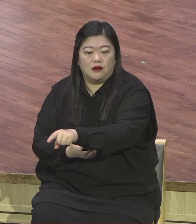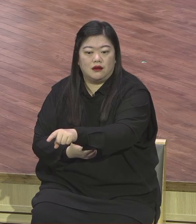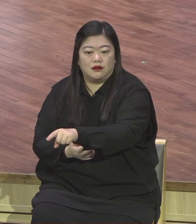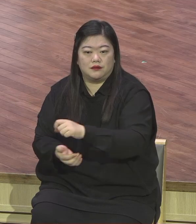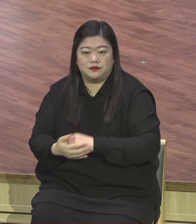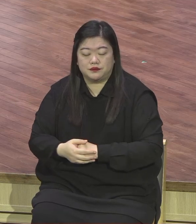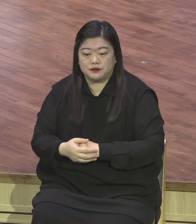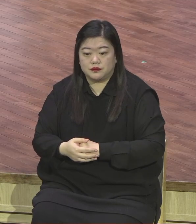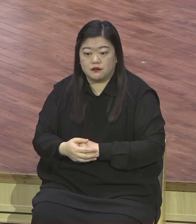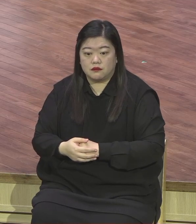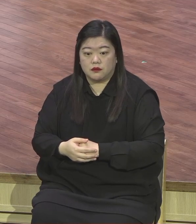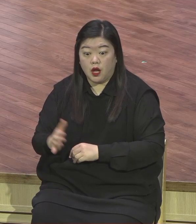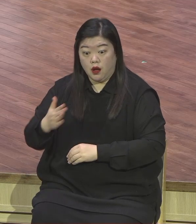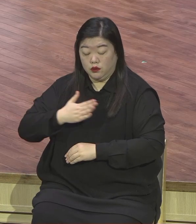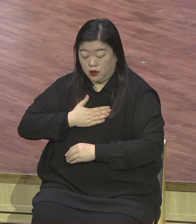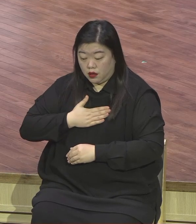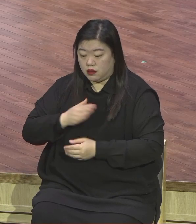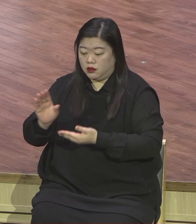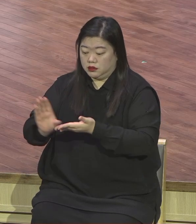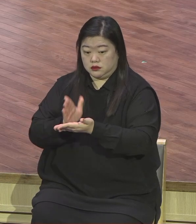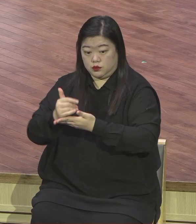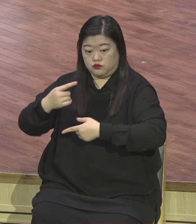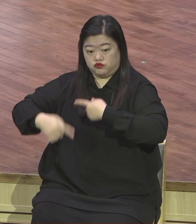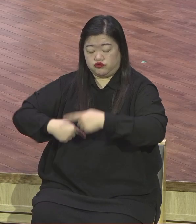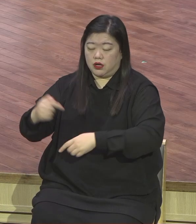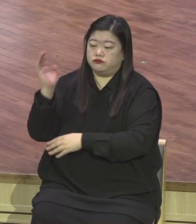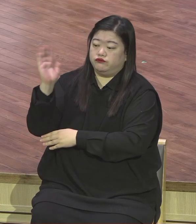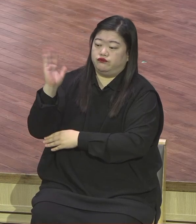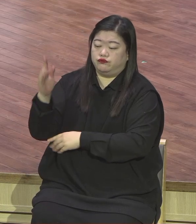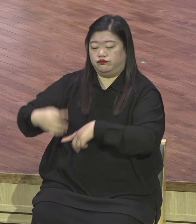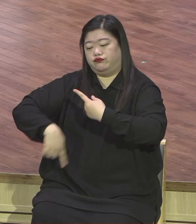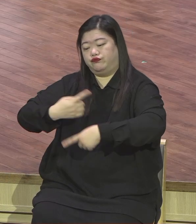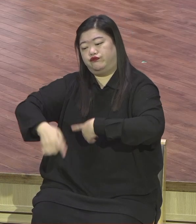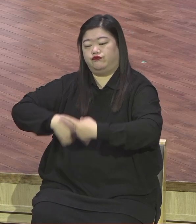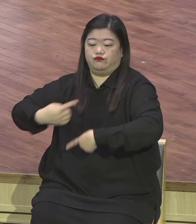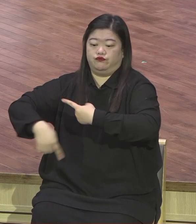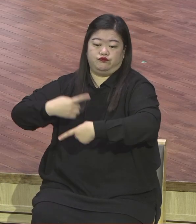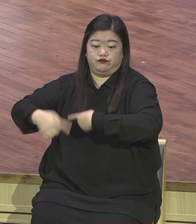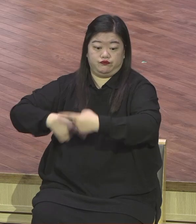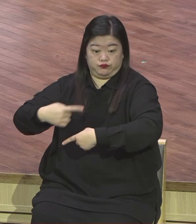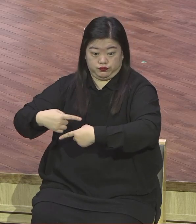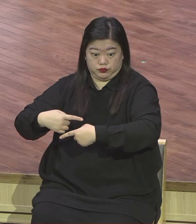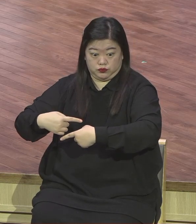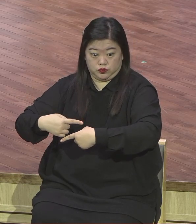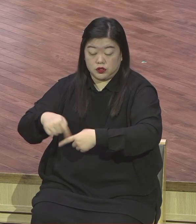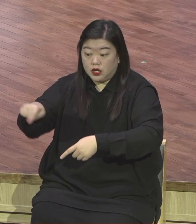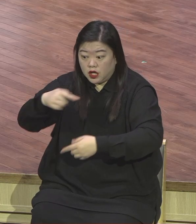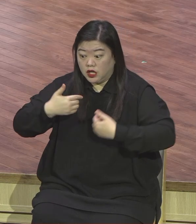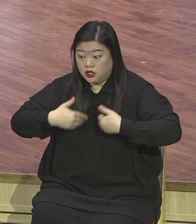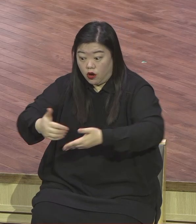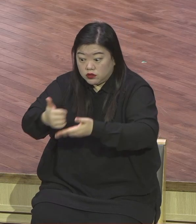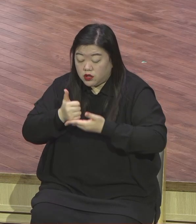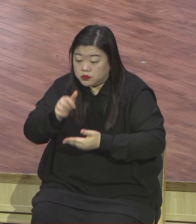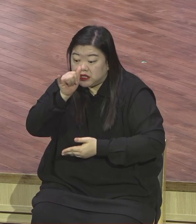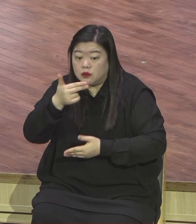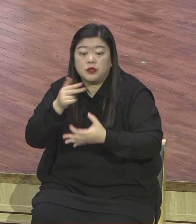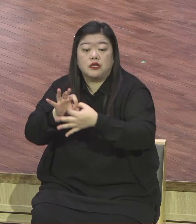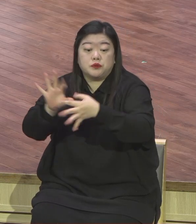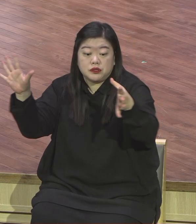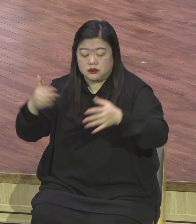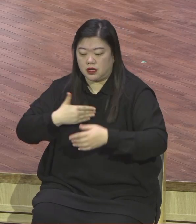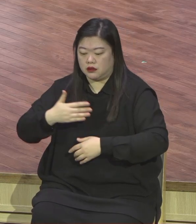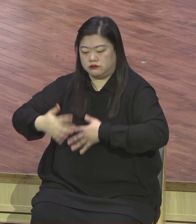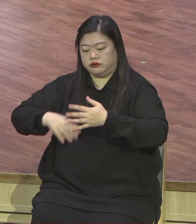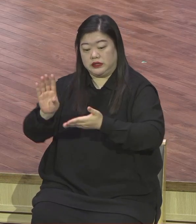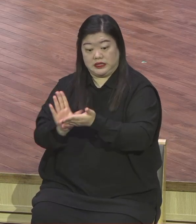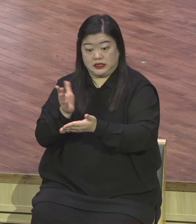일어난 다음에 보금이 선포되면 보금이 선포 안되면 괜찮아. 보금이 선포되면 영적 문제가 들어오기 시작합니다.